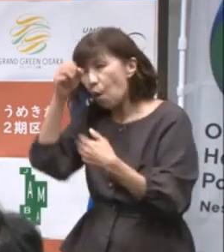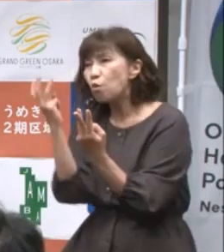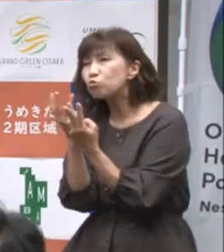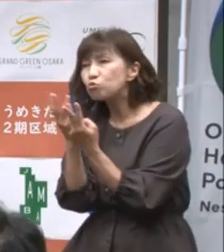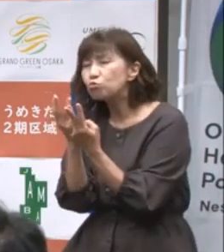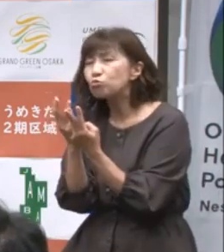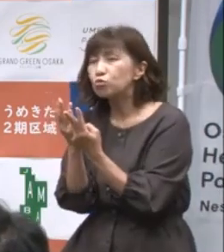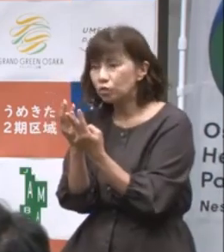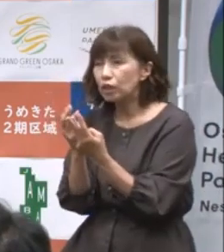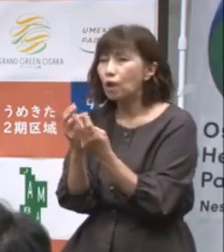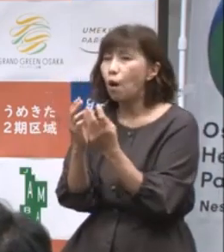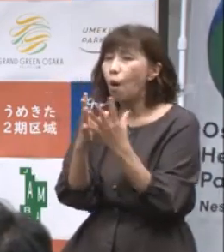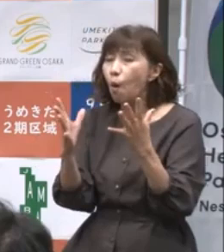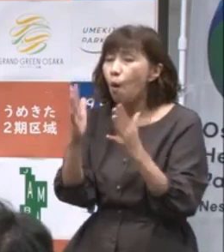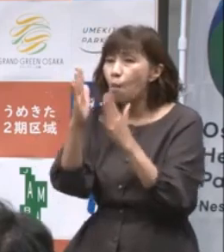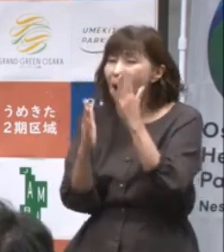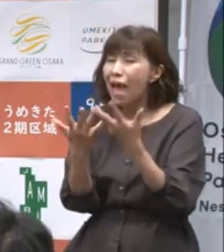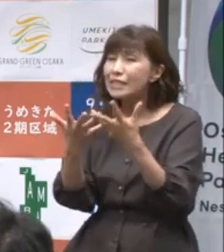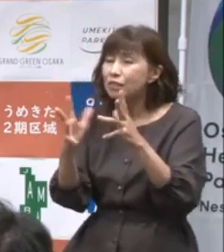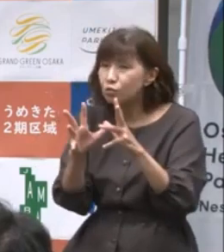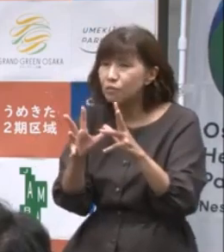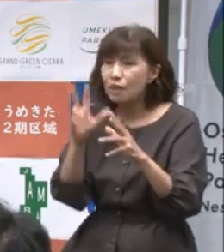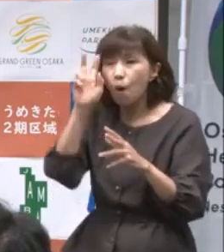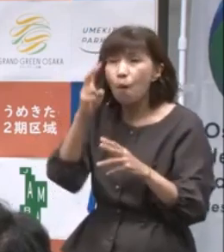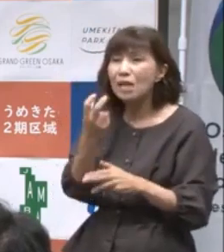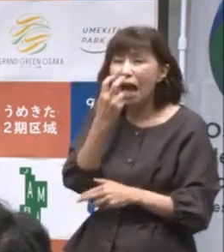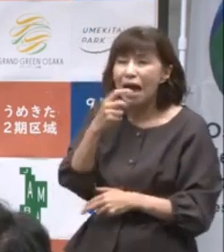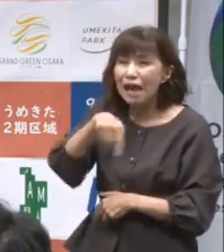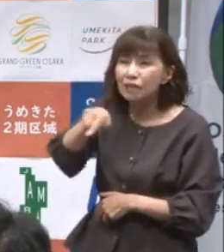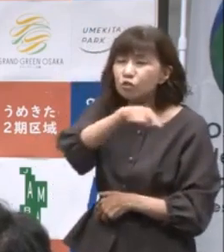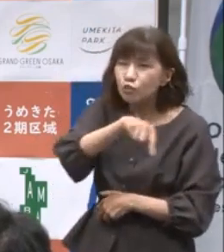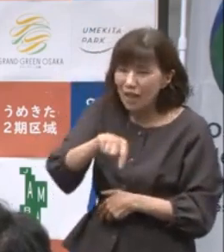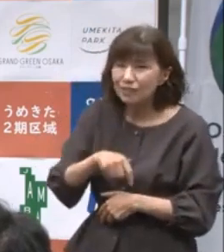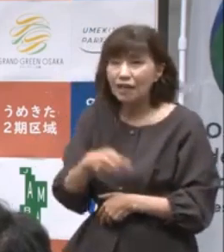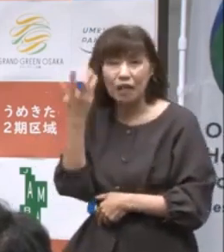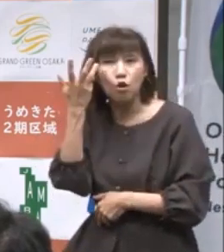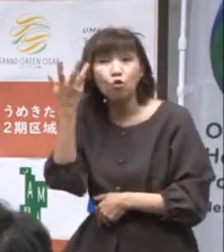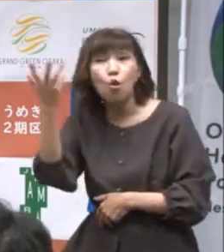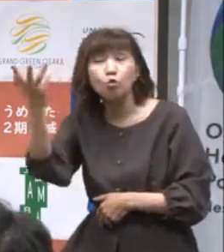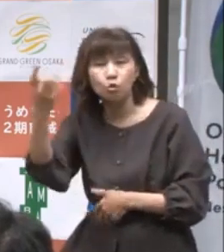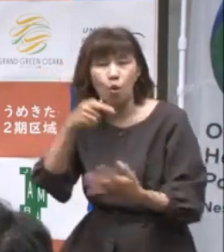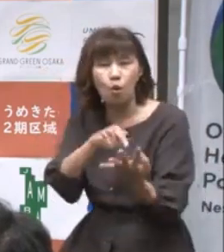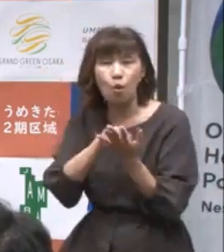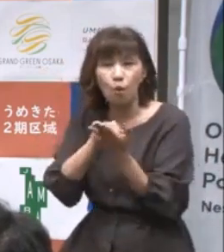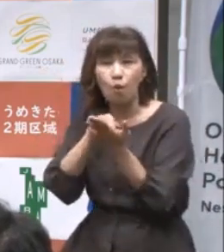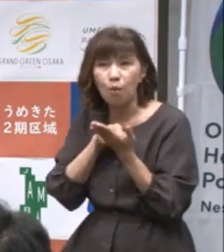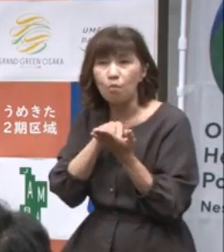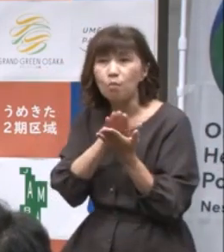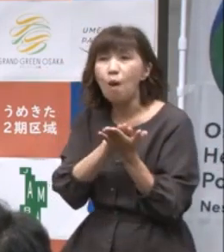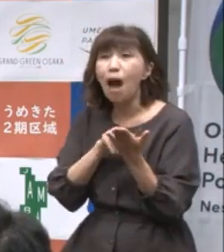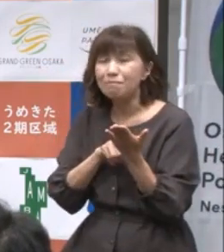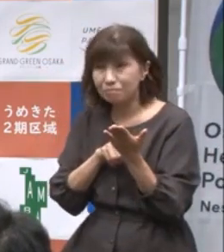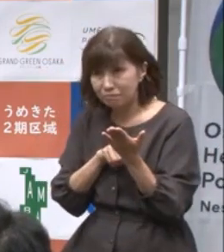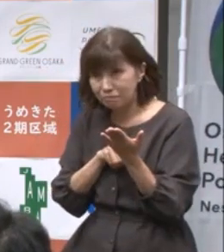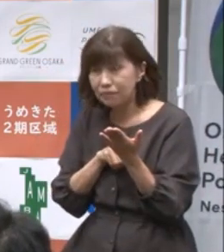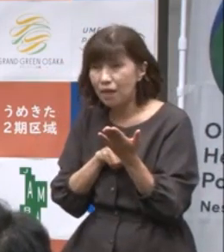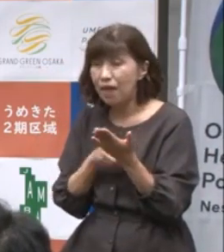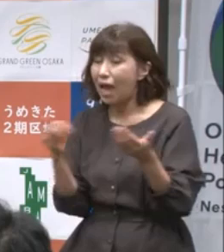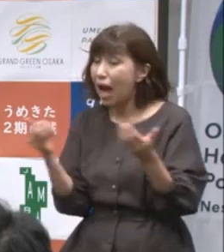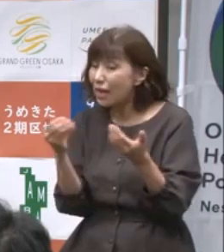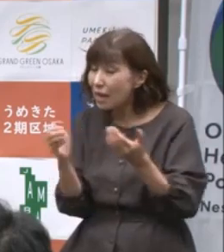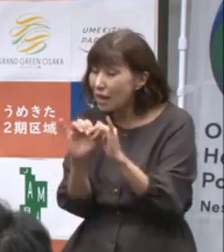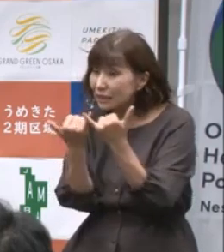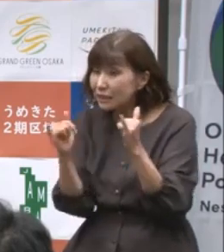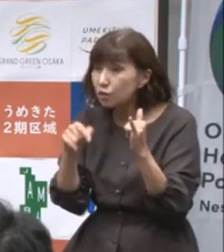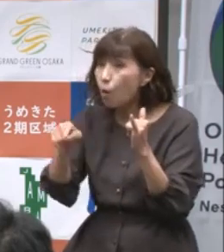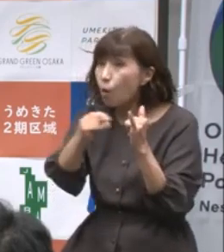と大阪ガスの共同研究で夢洲 AI 気象予測というのがあって、まあ、働いている人の熱中